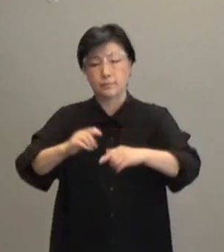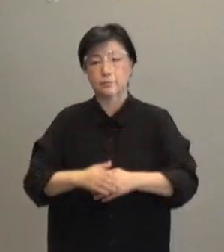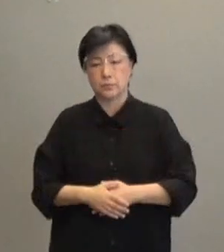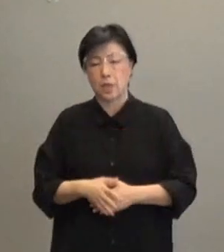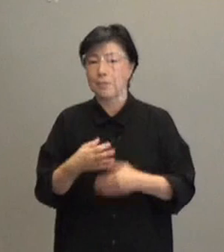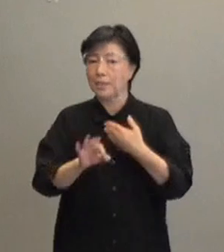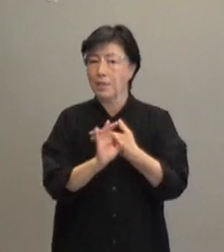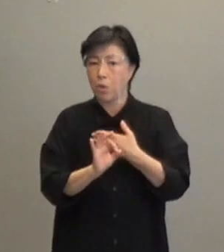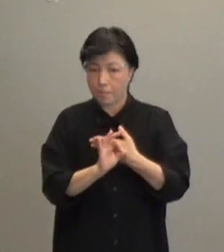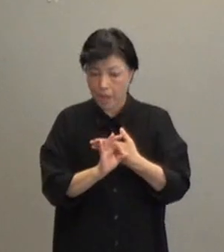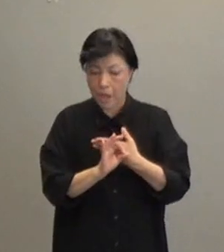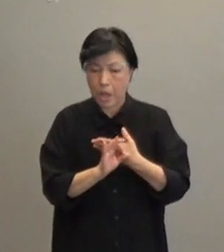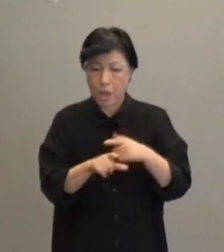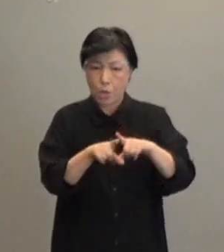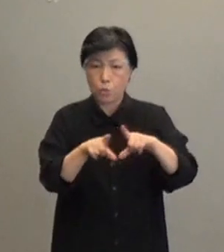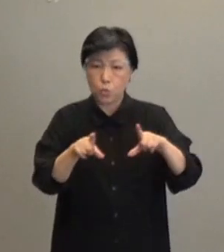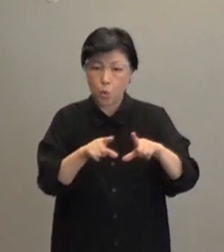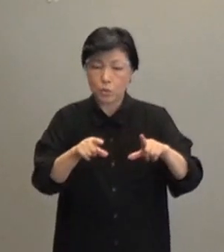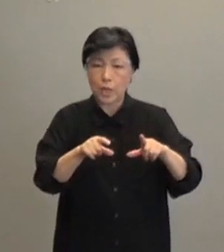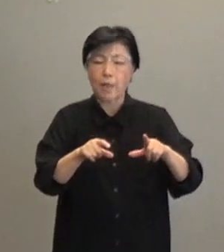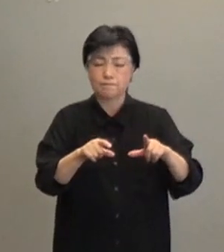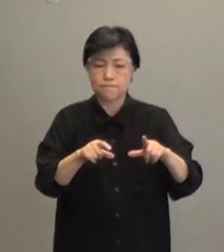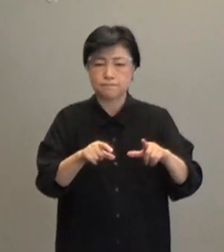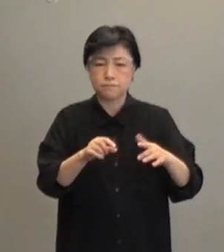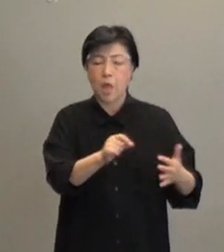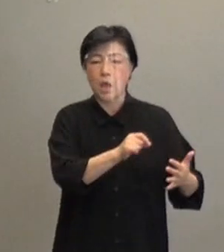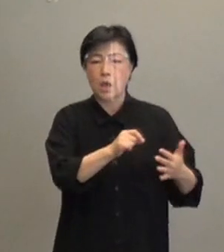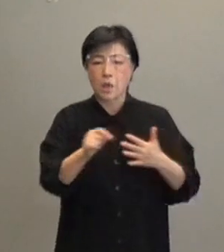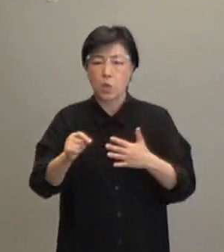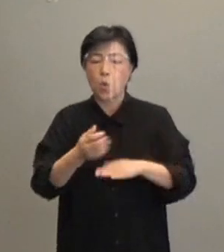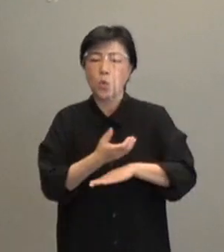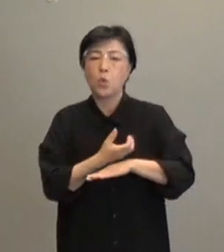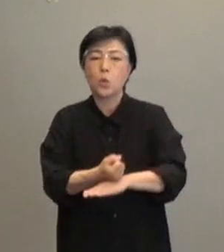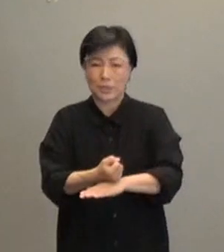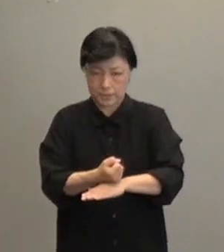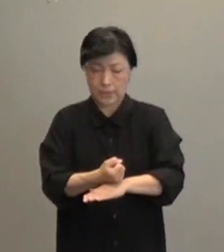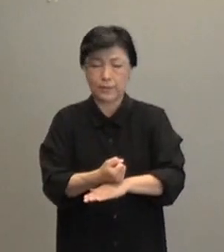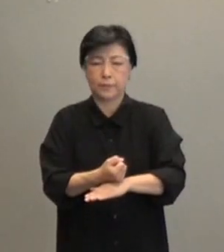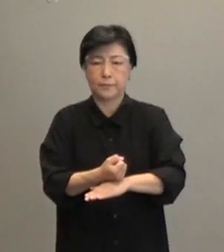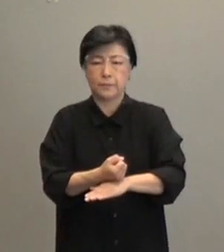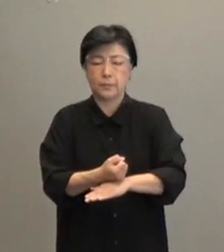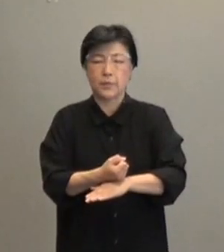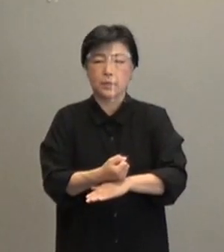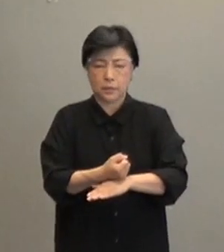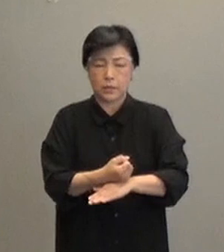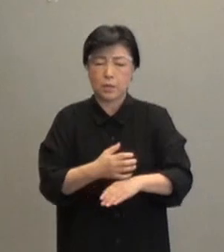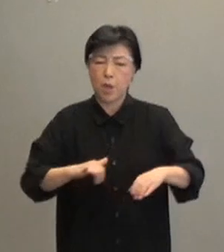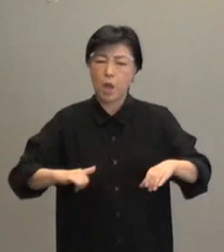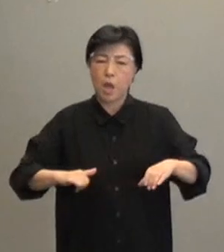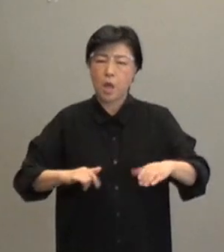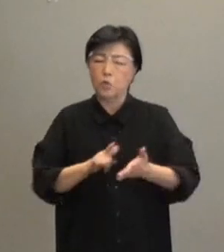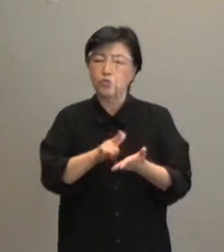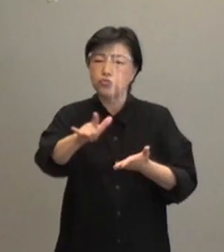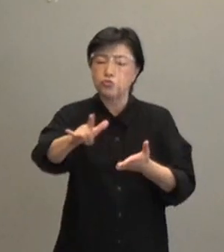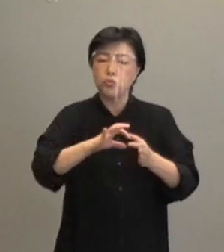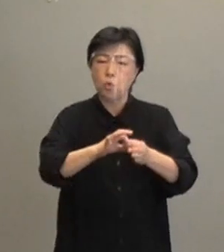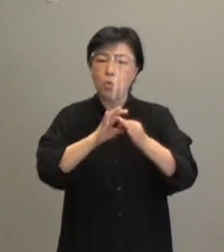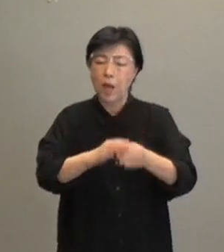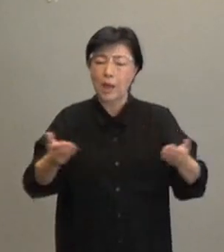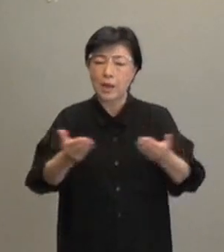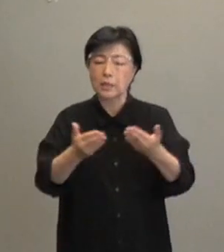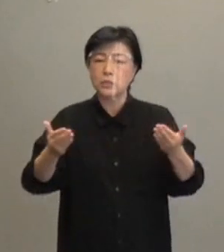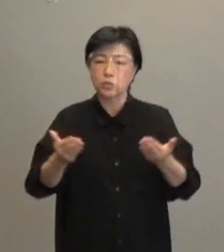ば当然、雇用を維持、多くの空港関連業種の方